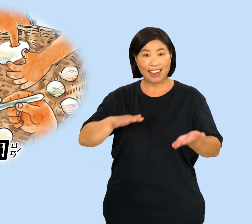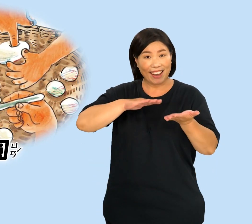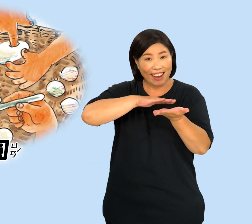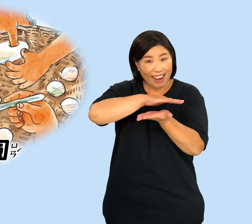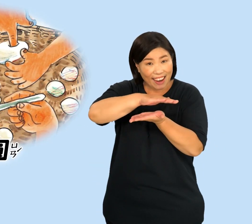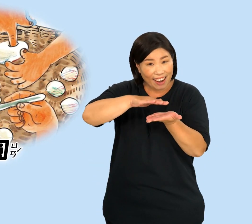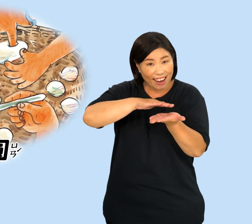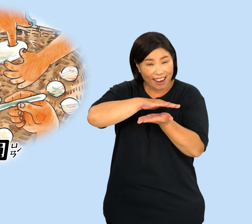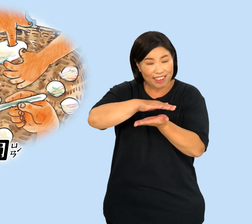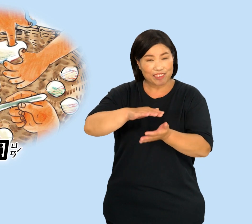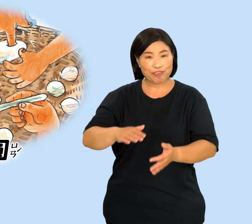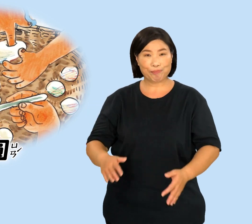汤圆。